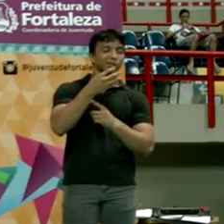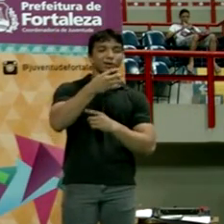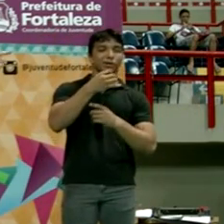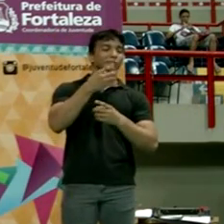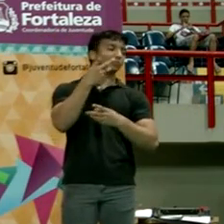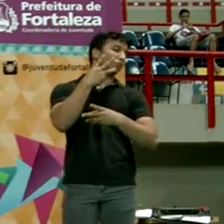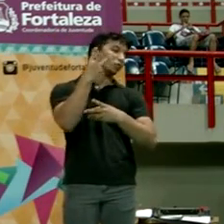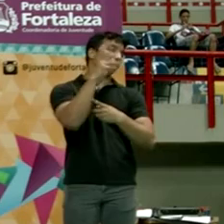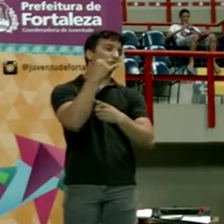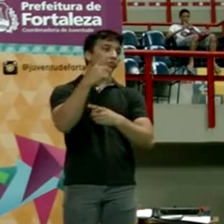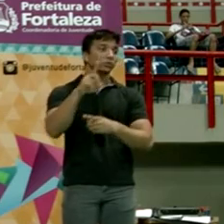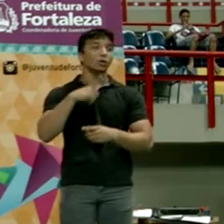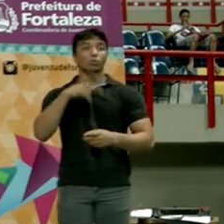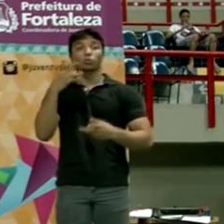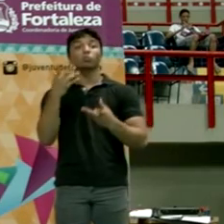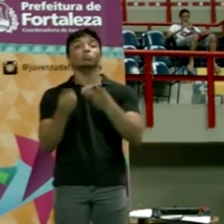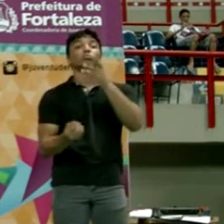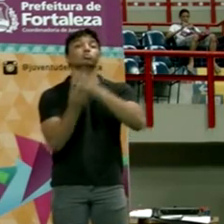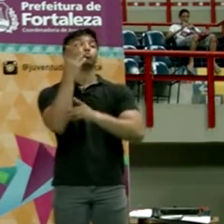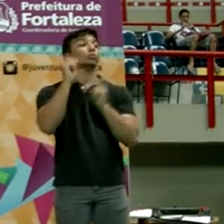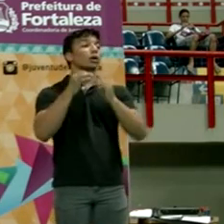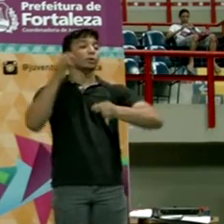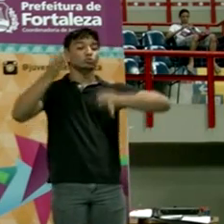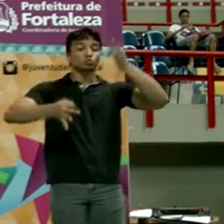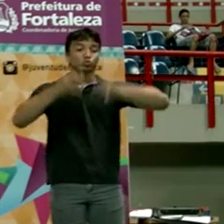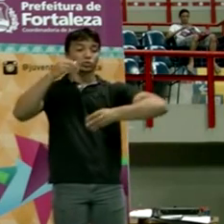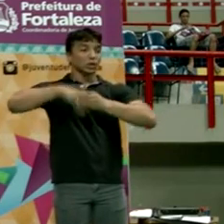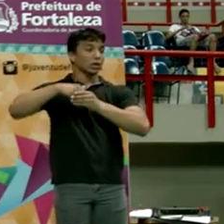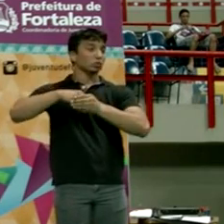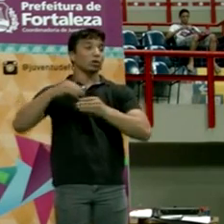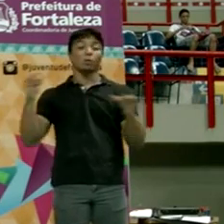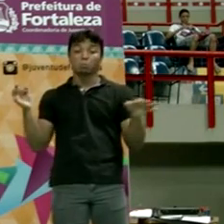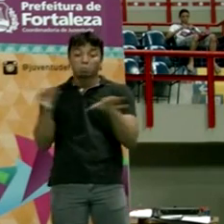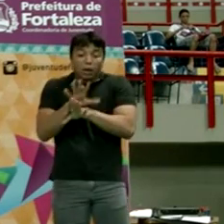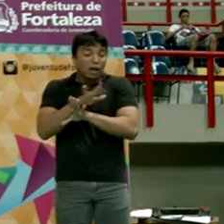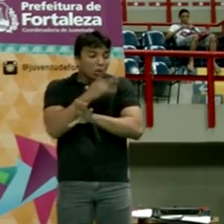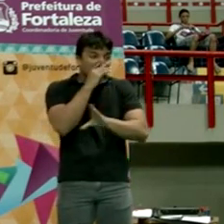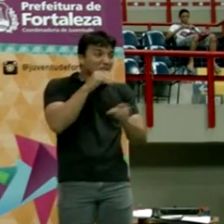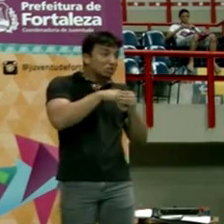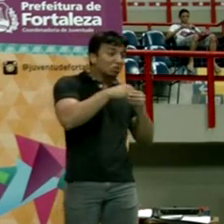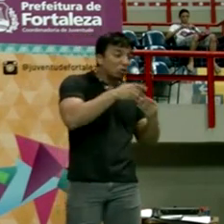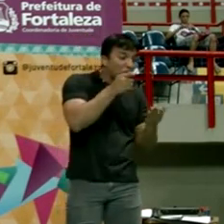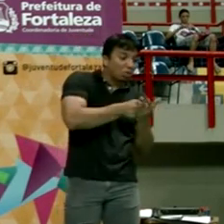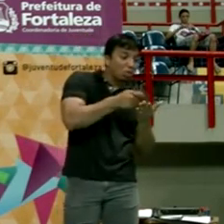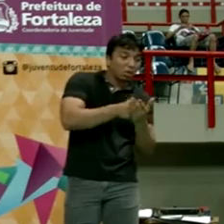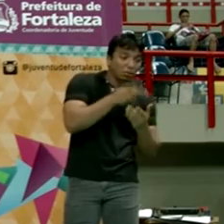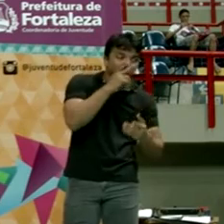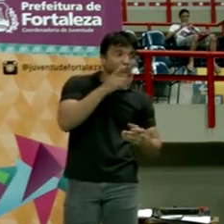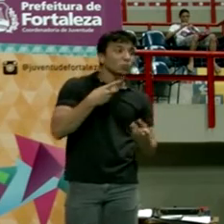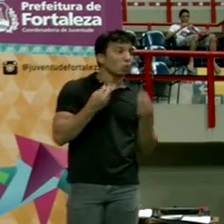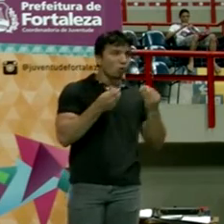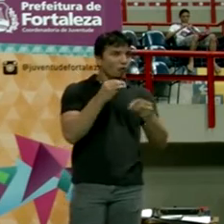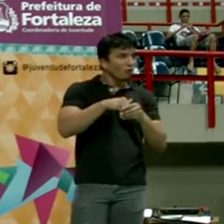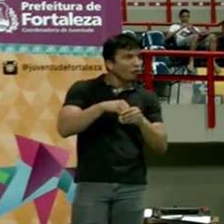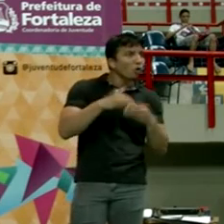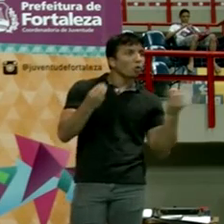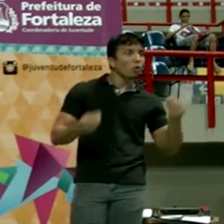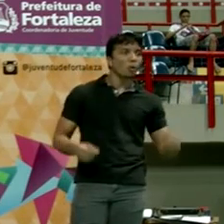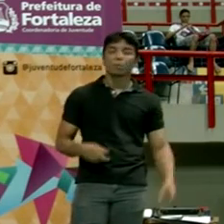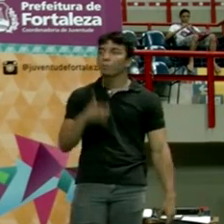Vargas, criou a justiça eleitoral para acabar com aquele negócio do voto aberto. Sabe como é que era o voto,